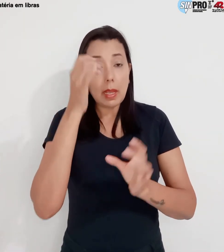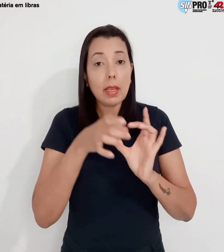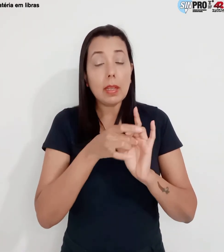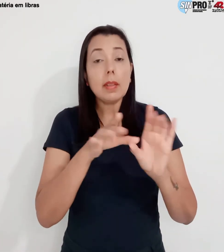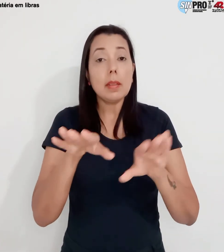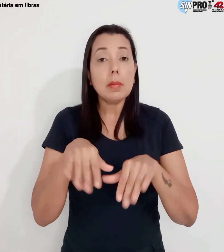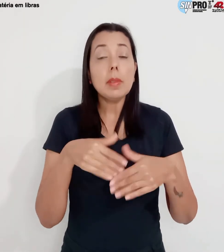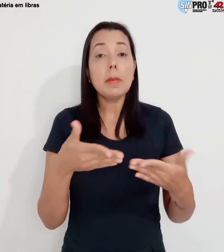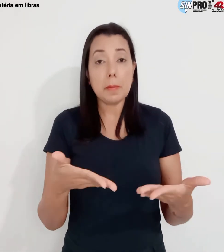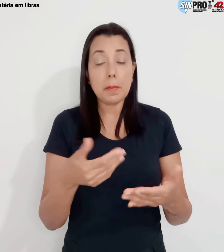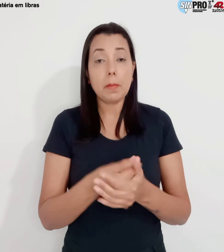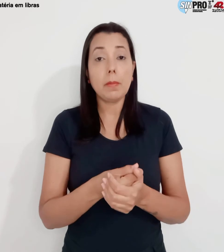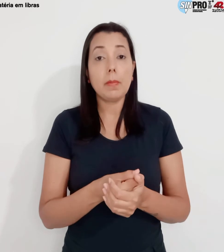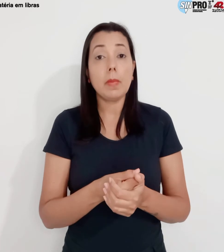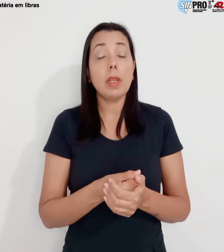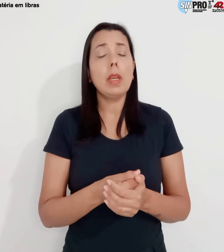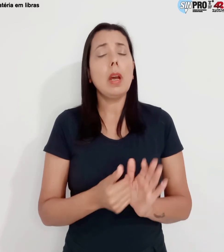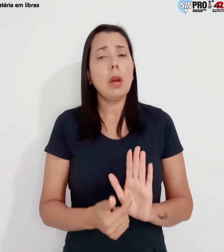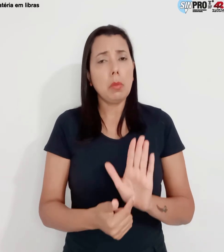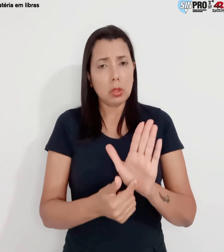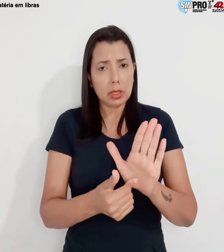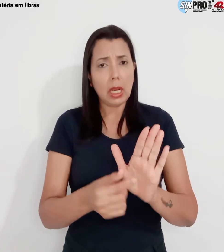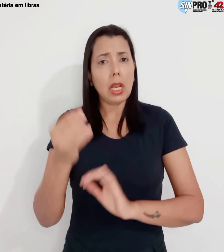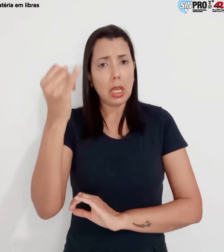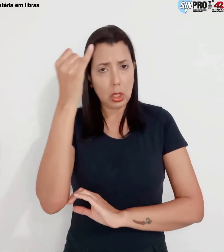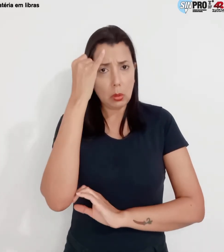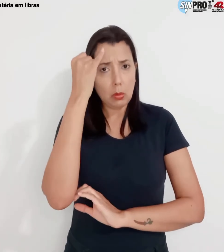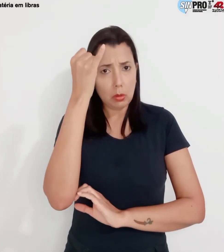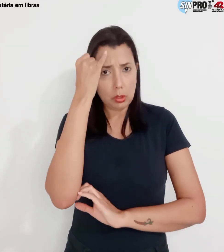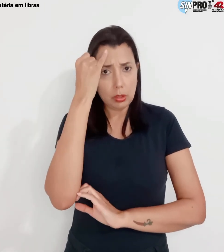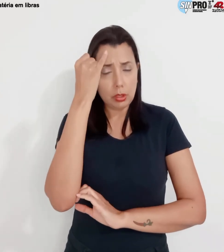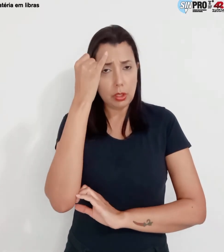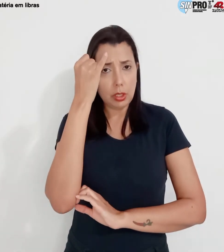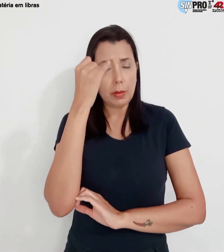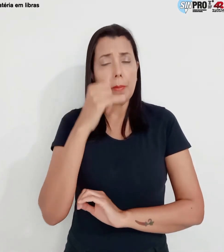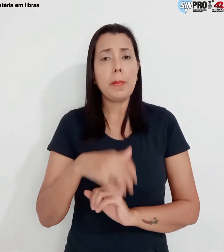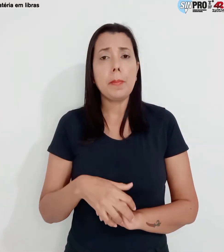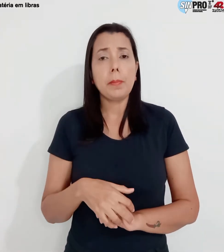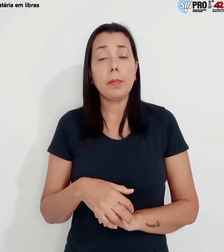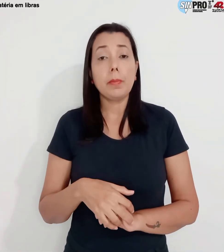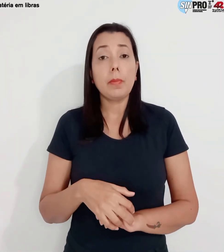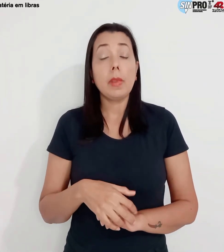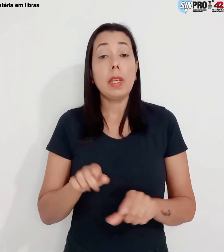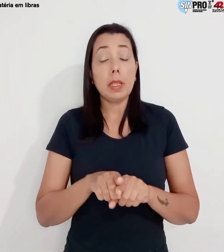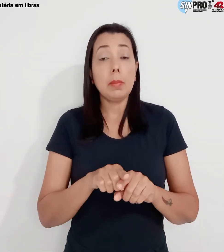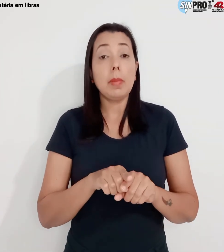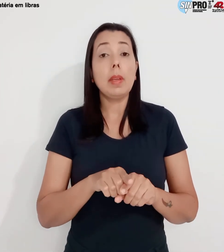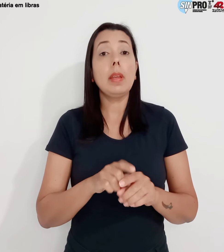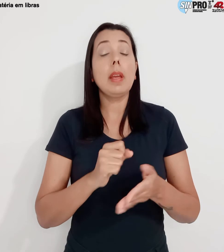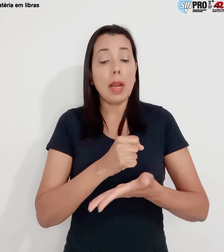liberal. Ao impor a ideologia ultraliberal e o